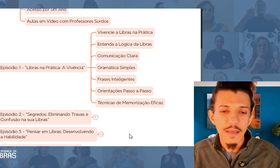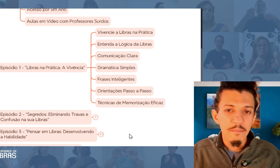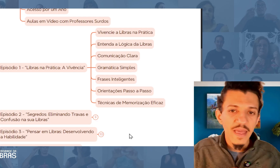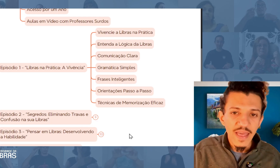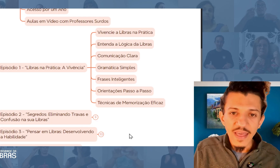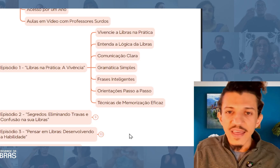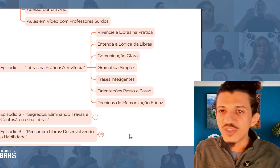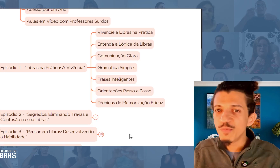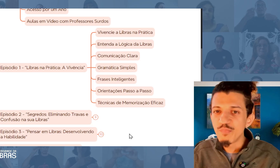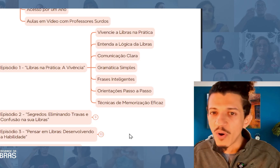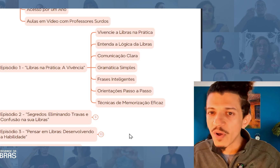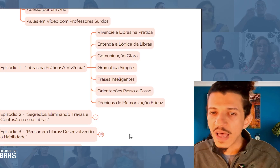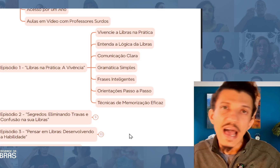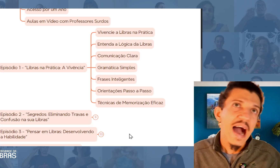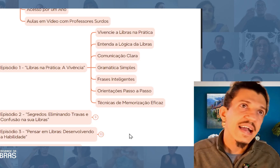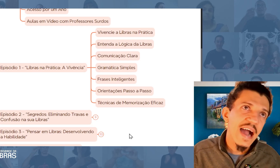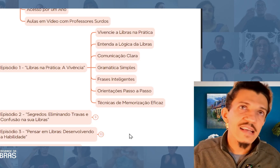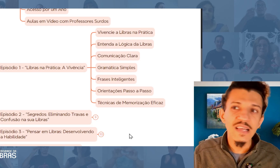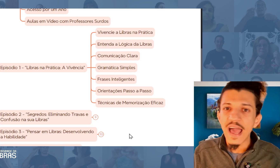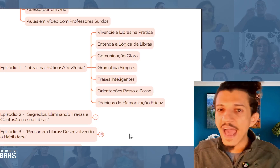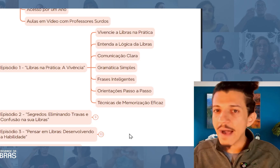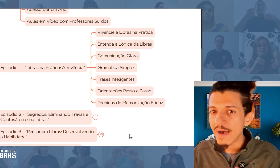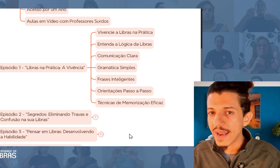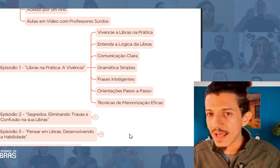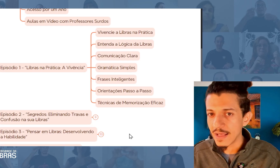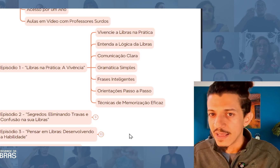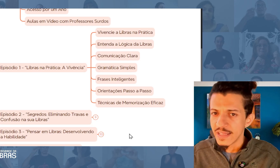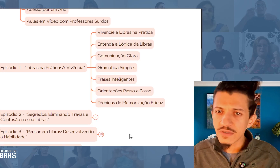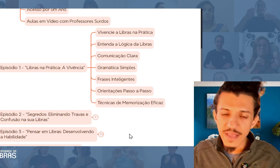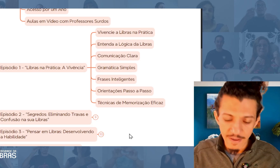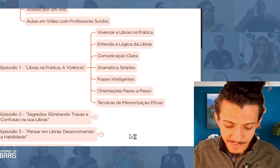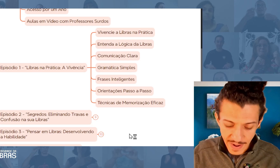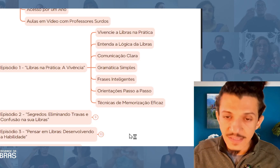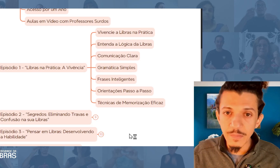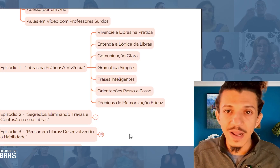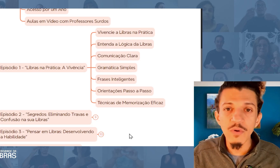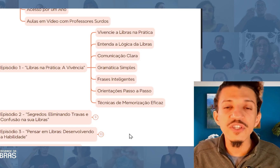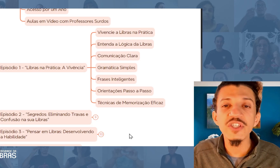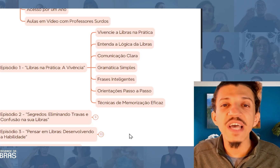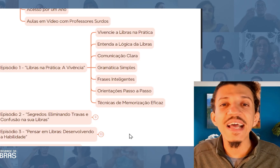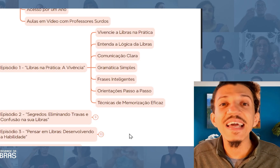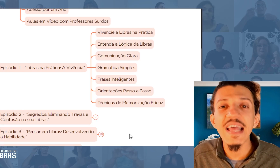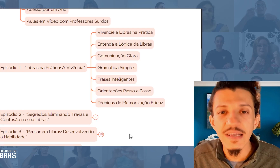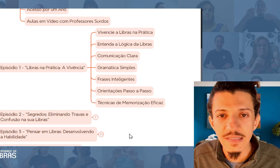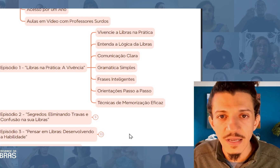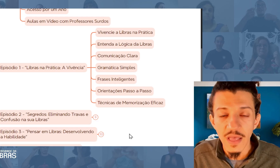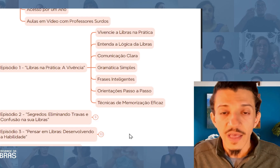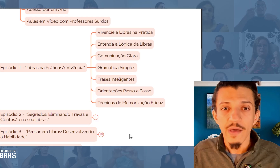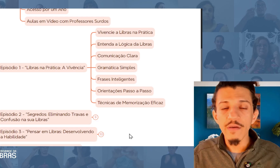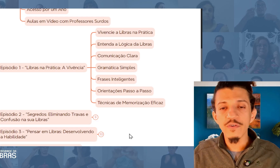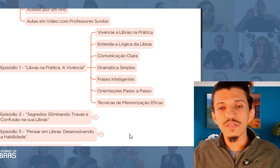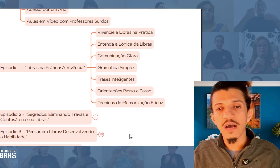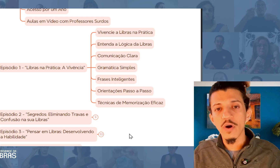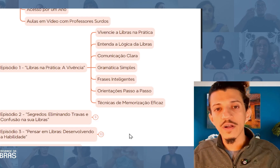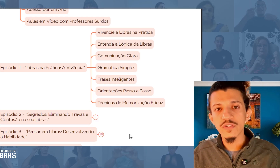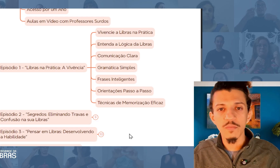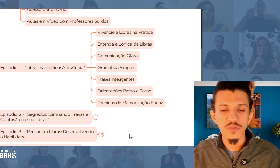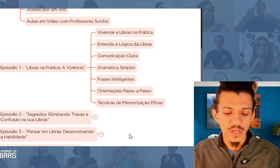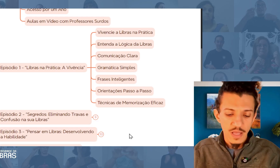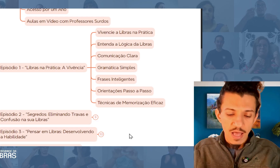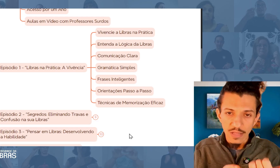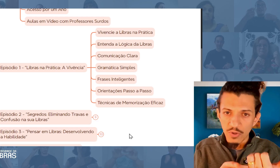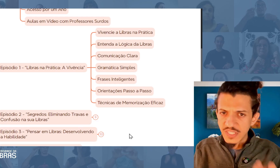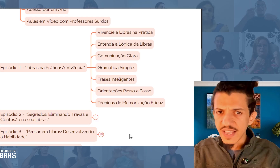abelha, B de bola, a casa é amarela. Isso aí é frase para quando a gente era criança. Eu e você agora